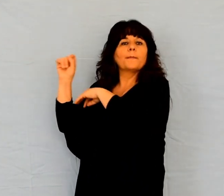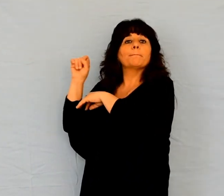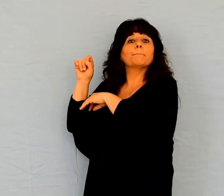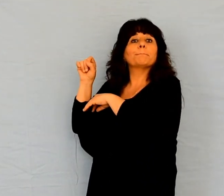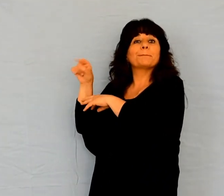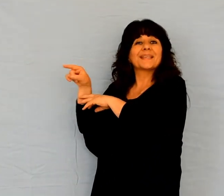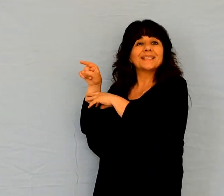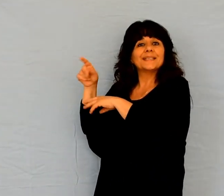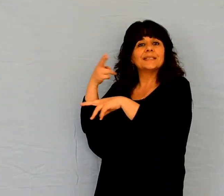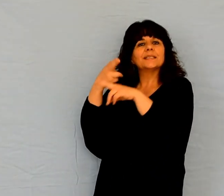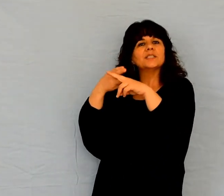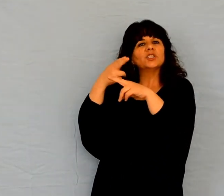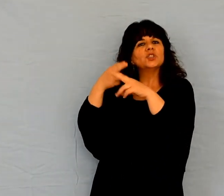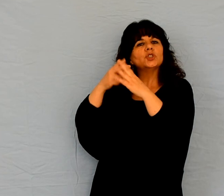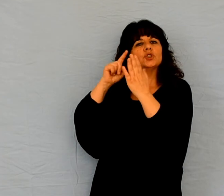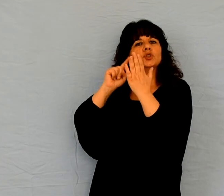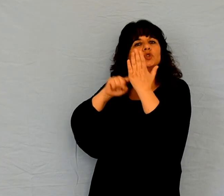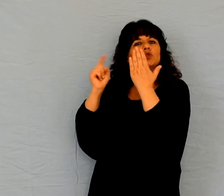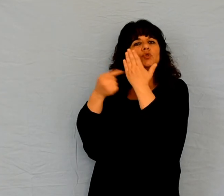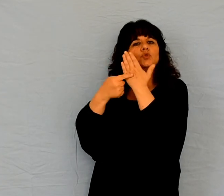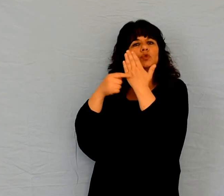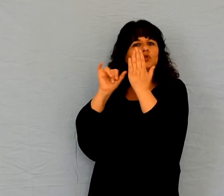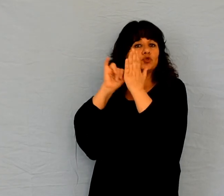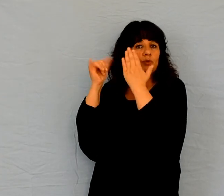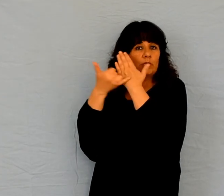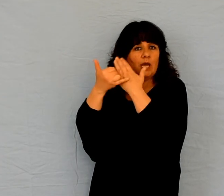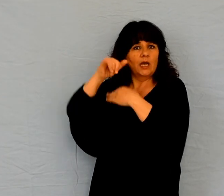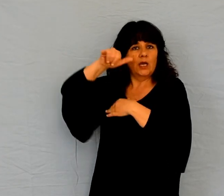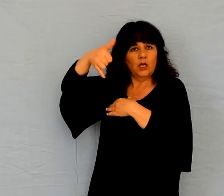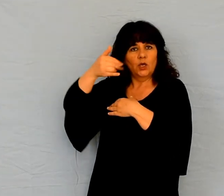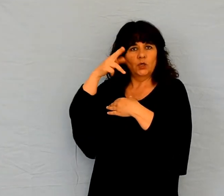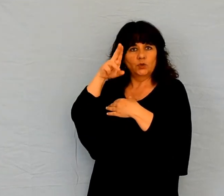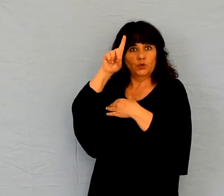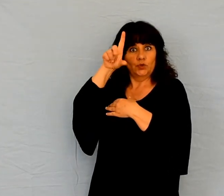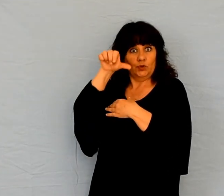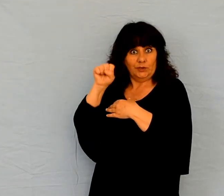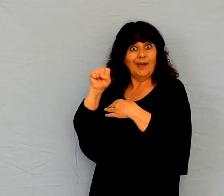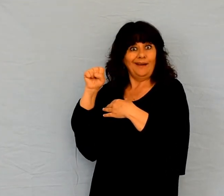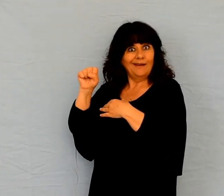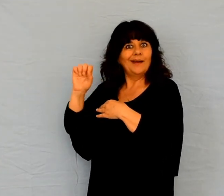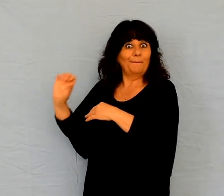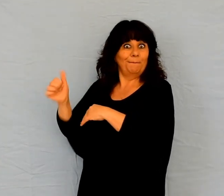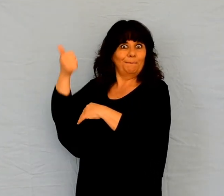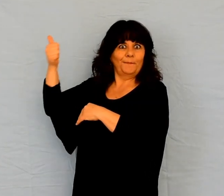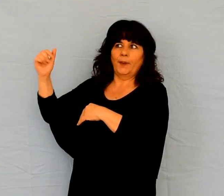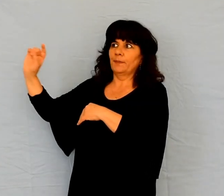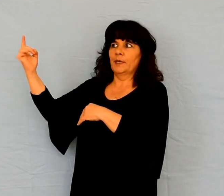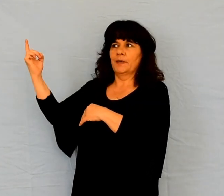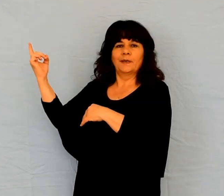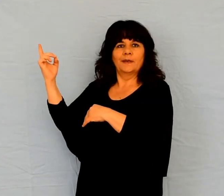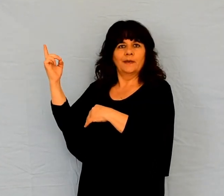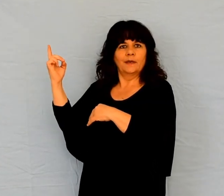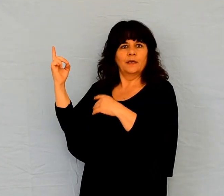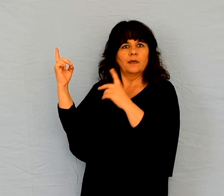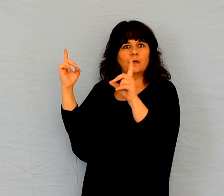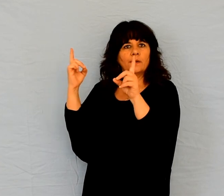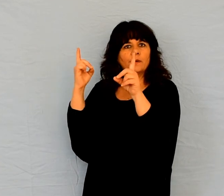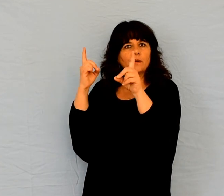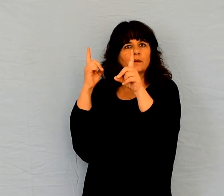12, marchait à leur tête. Il s'approcha de Jésus pour lui donner un baiser. Jésus